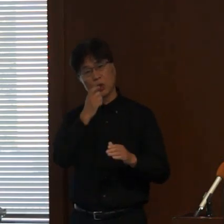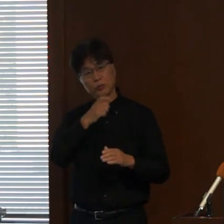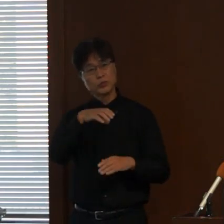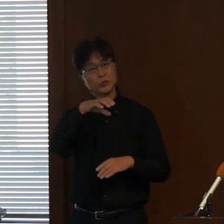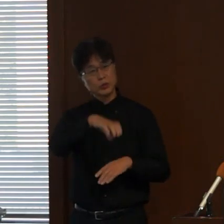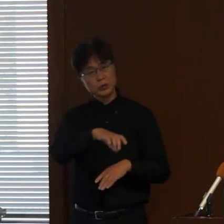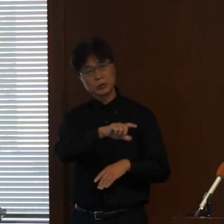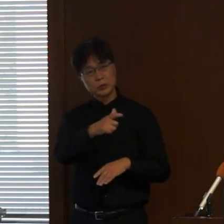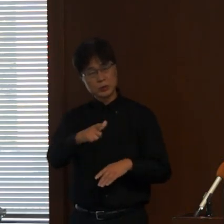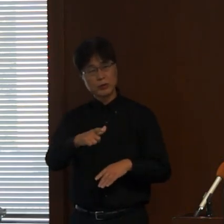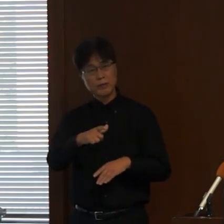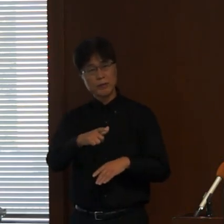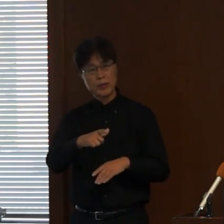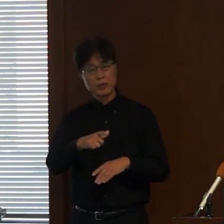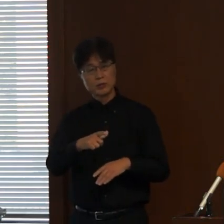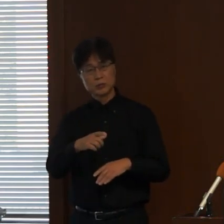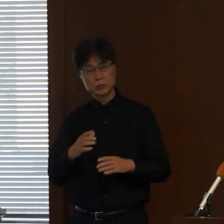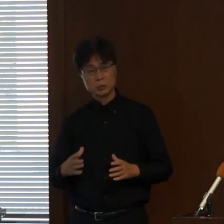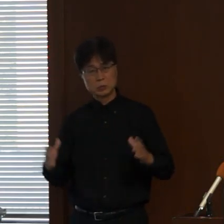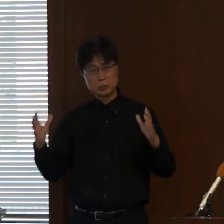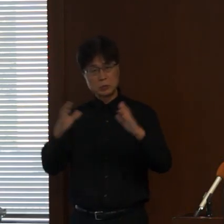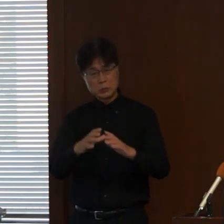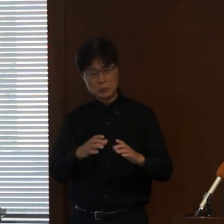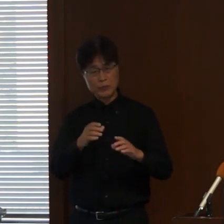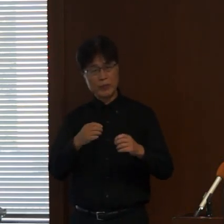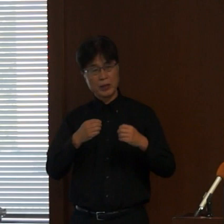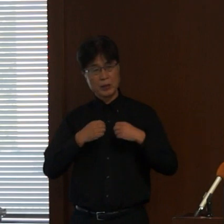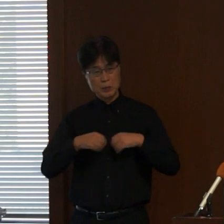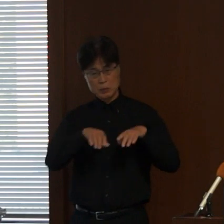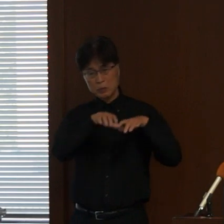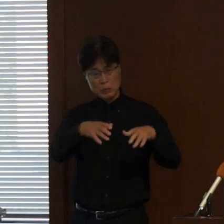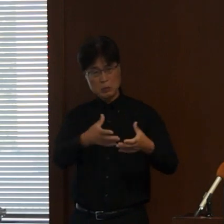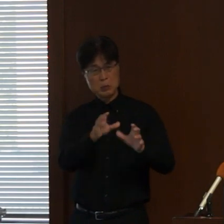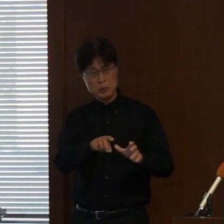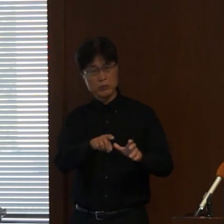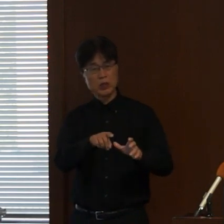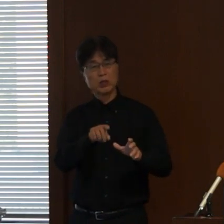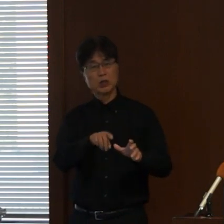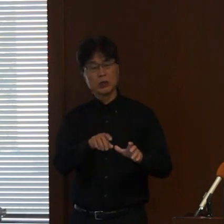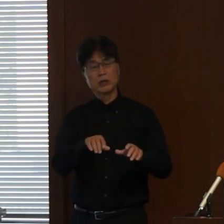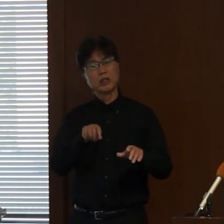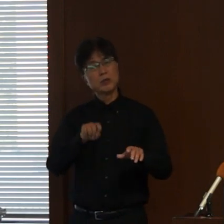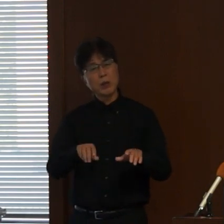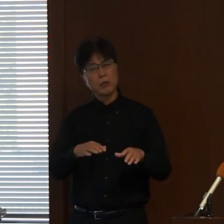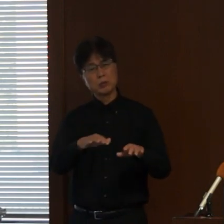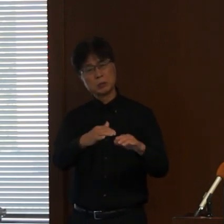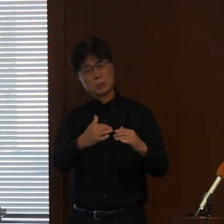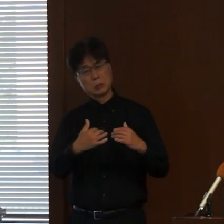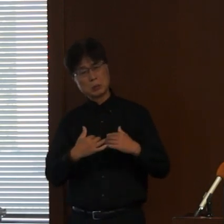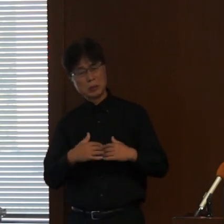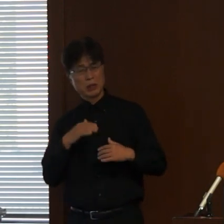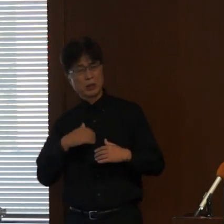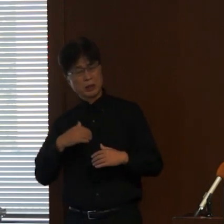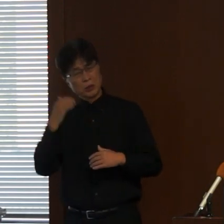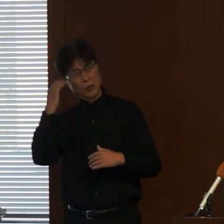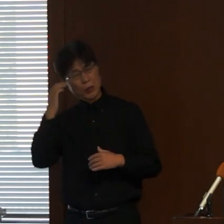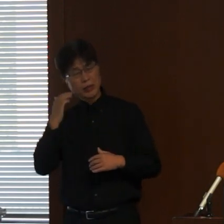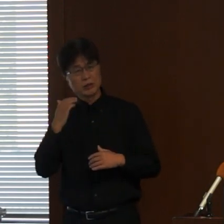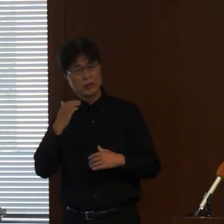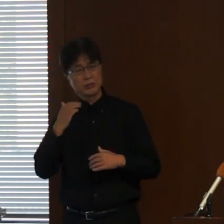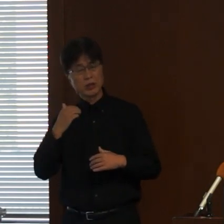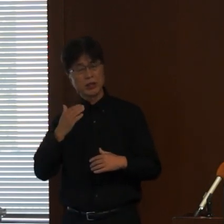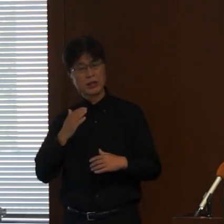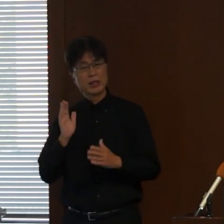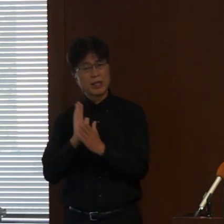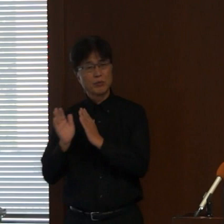でクラスターが2つ発生して、それが今でも尾を引いてるわけで、そこについては県民総意として理解い